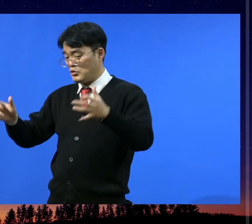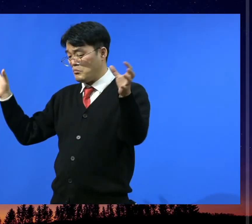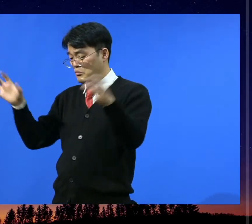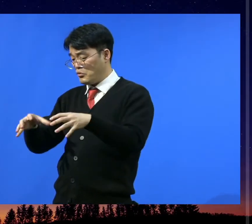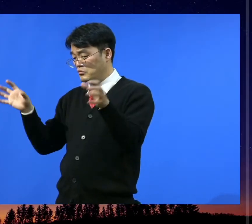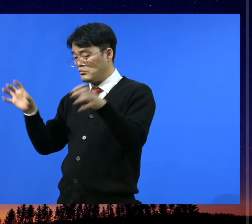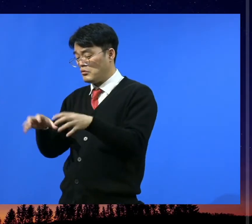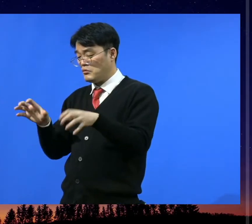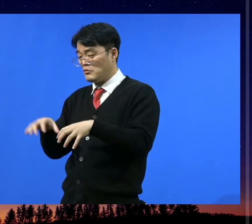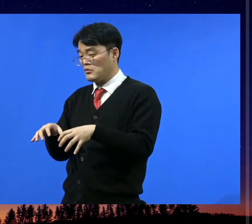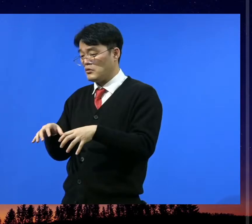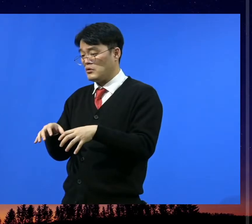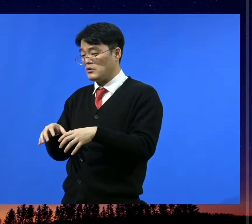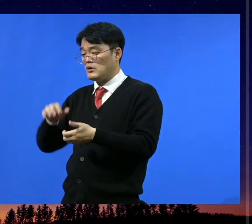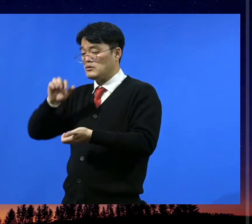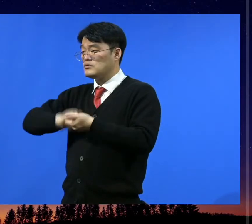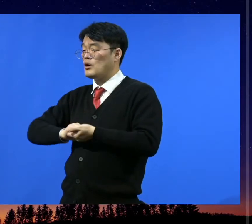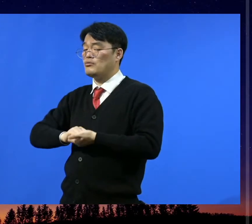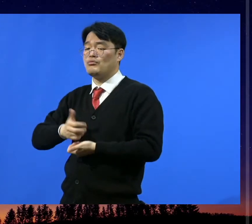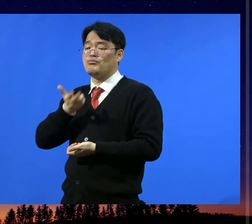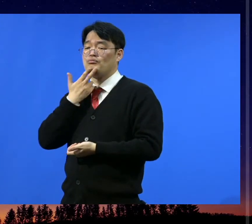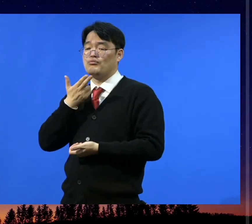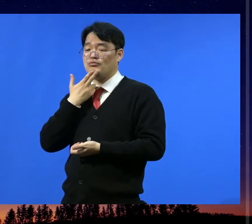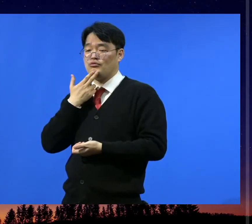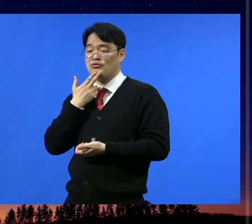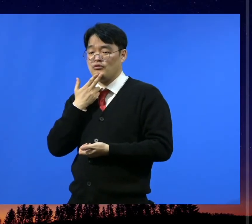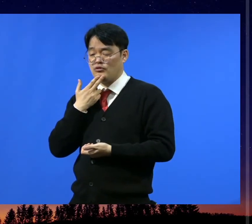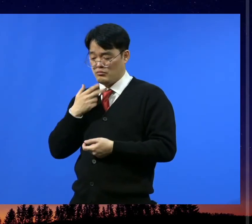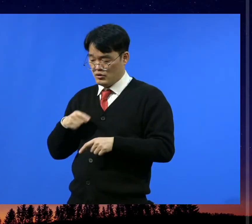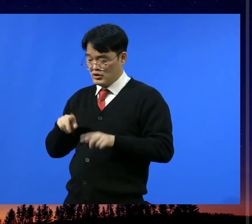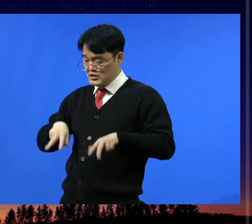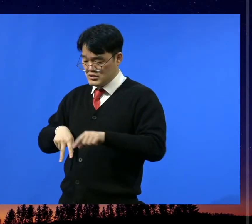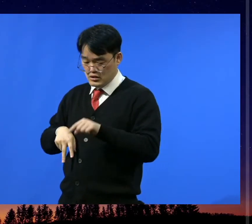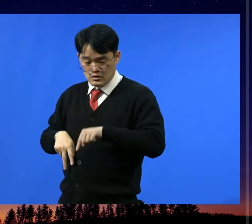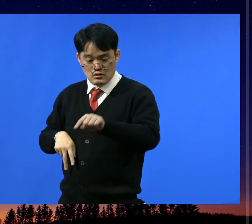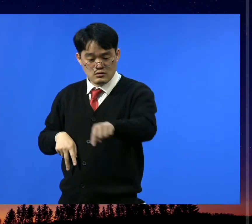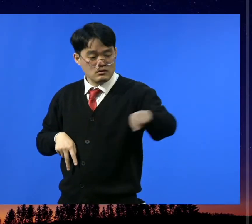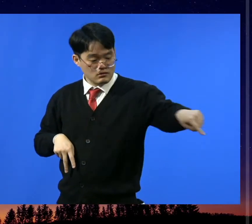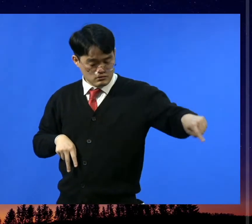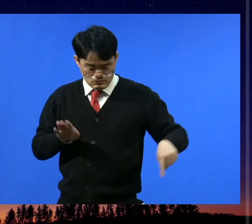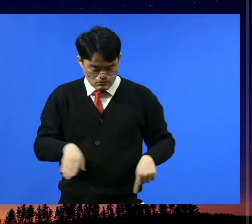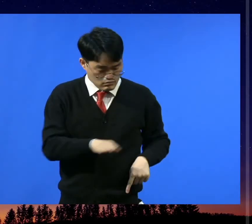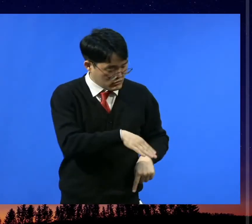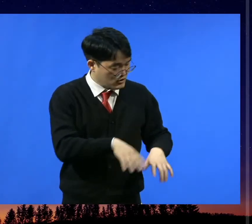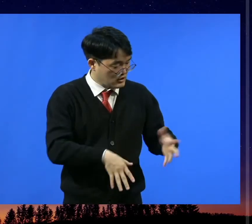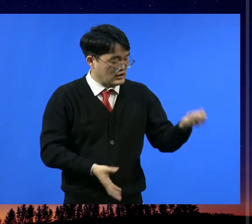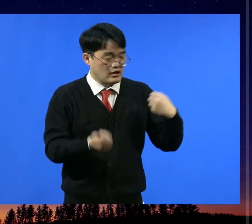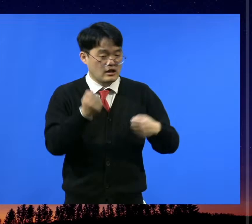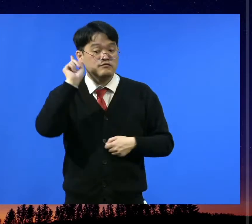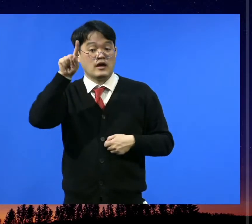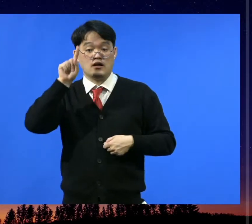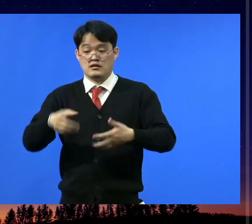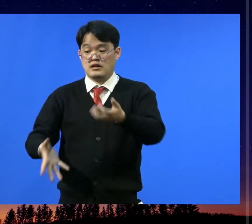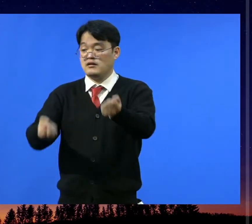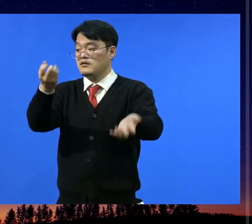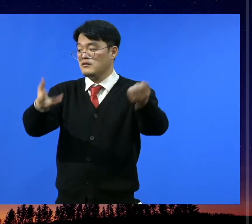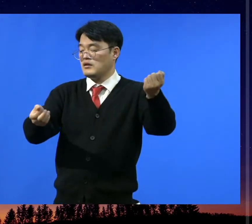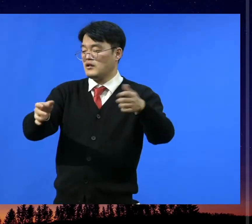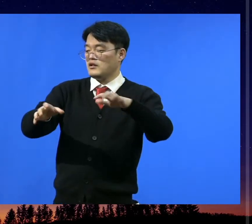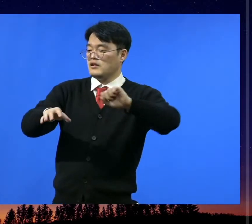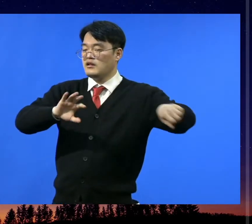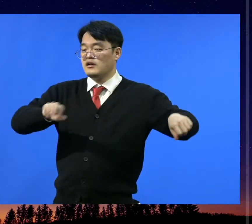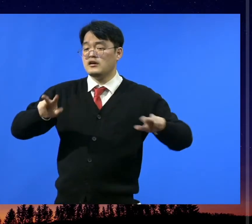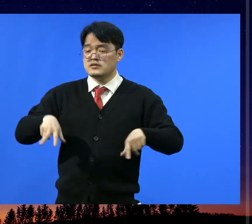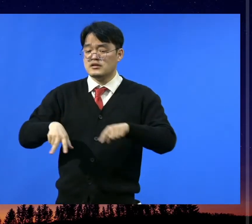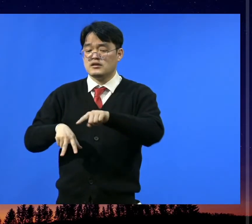딱지 뭐 붙어 있죠, 여러분. 앞에 있는 뭐 거리두기 그거 다 이제 떼버려야 돼. 내일 다 떼버립시다. 그거 있으면 괜히 이제